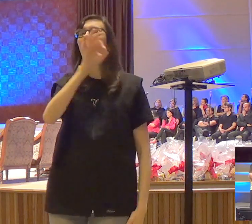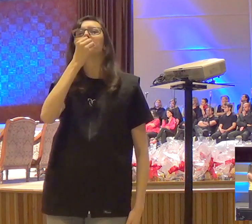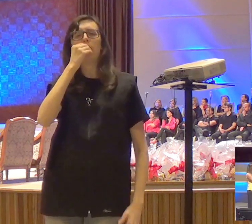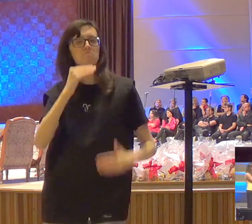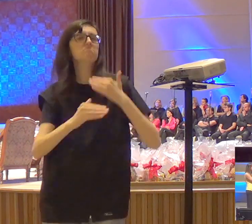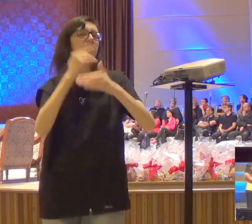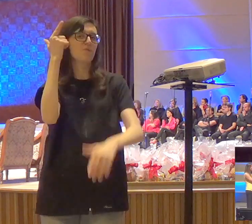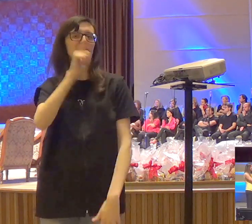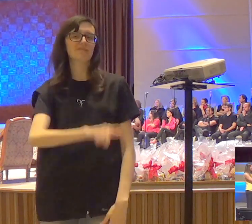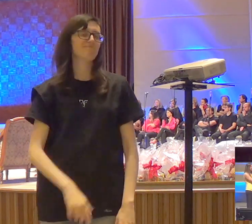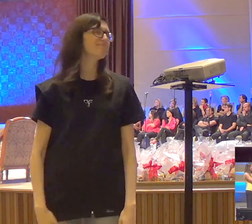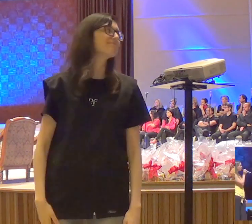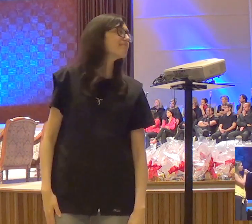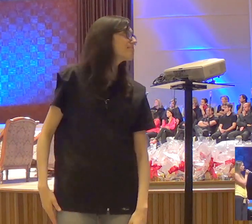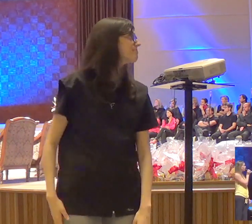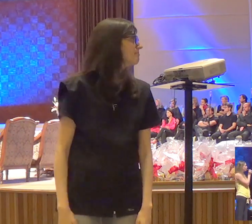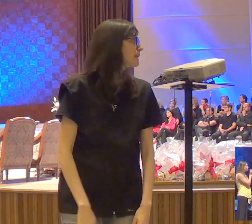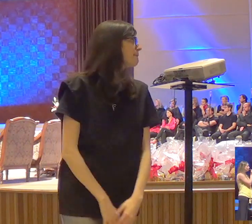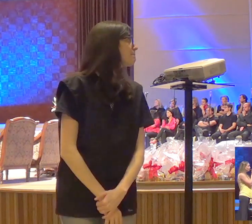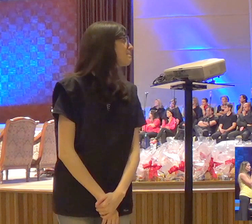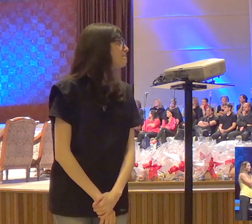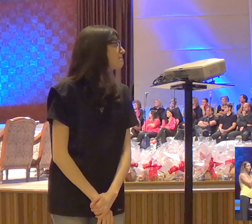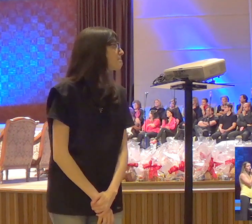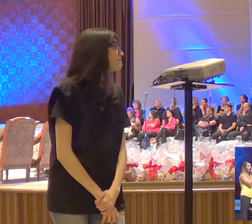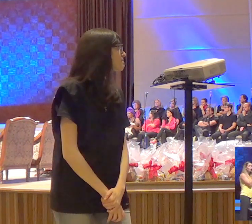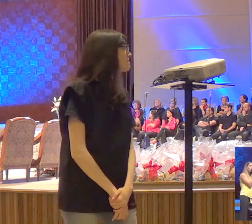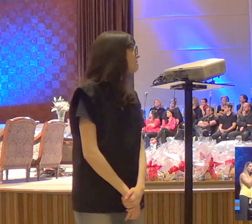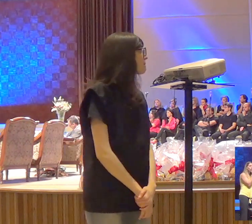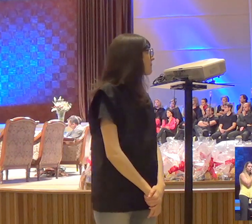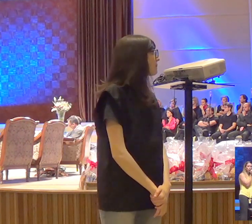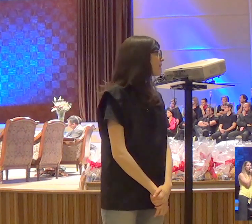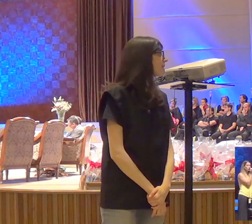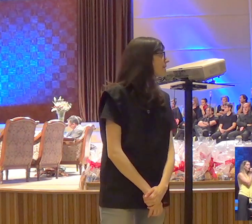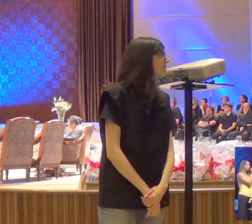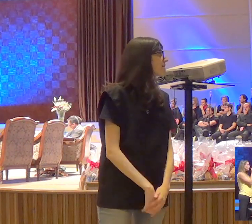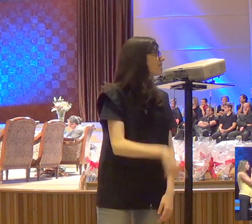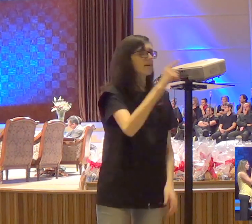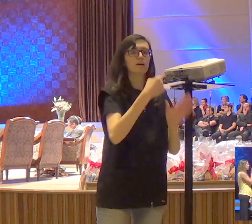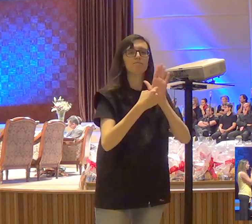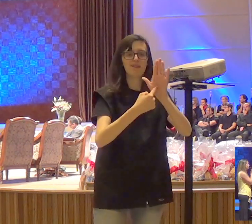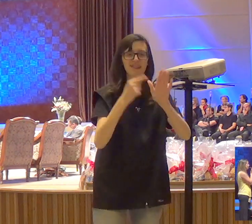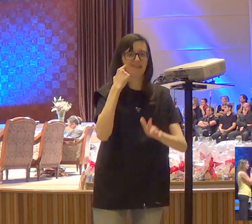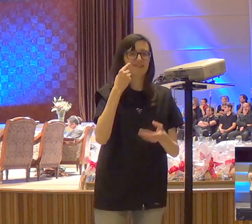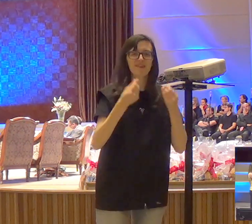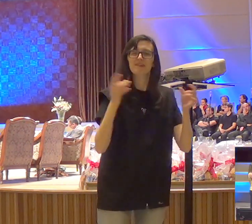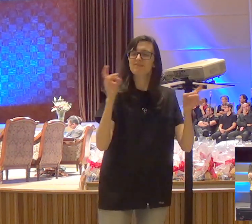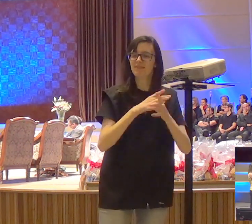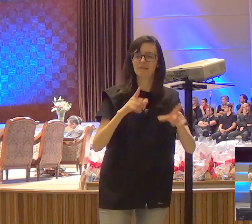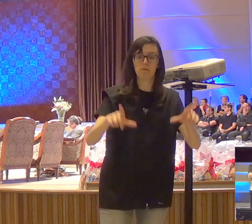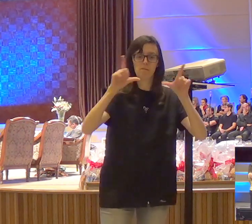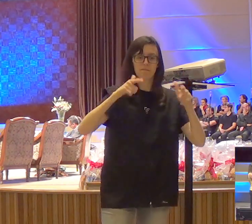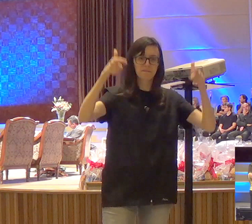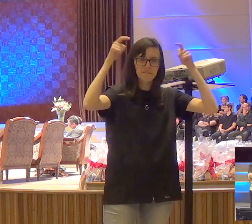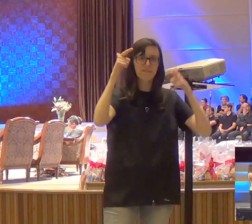slide. I'll share with you some of our results. E ela vai compartilhar alguns dos resultados do programa. One